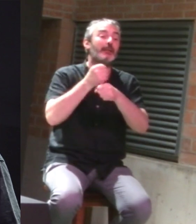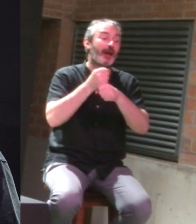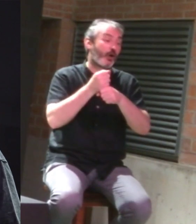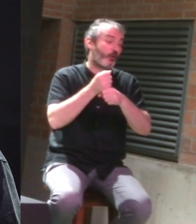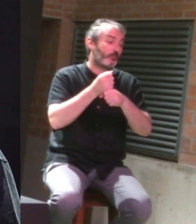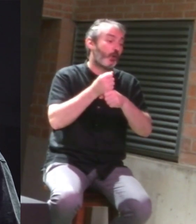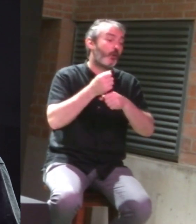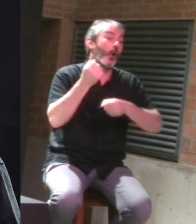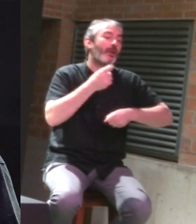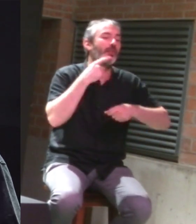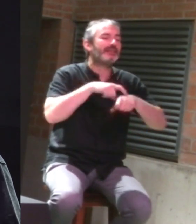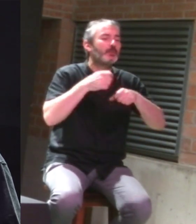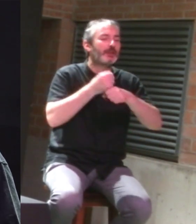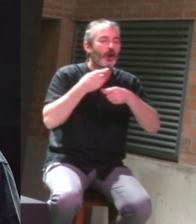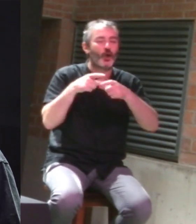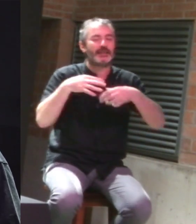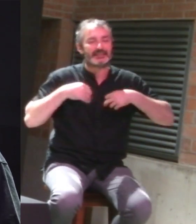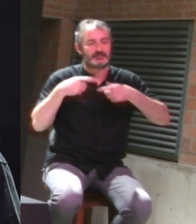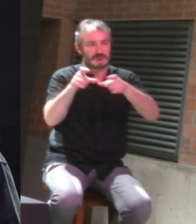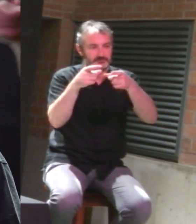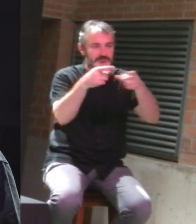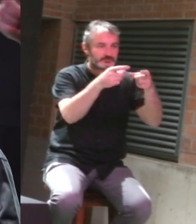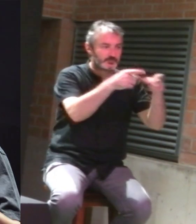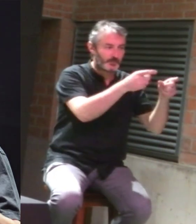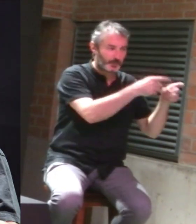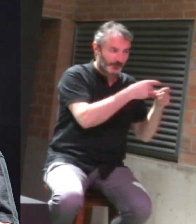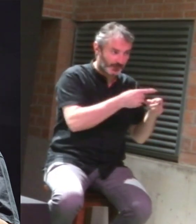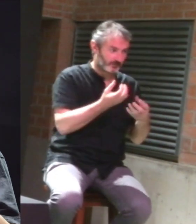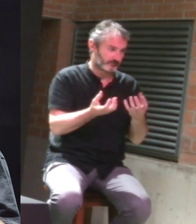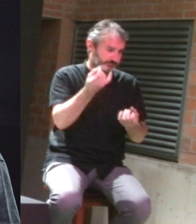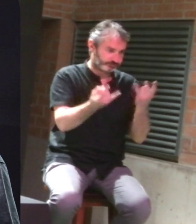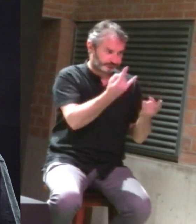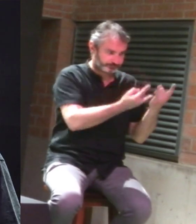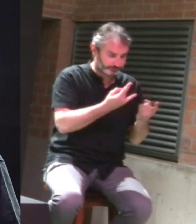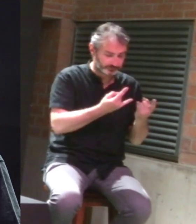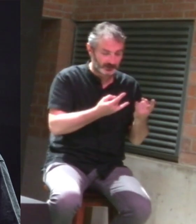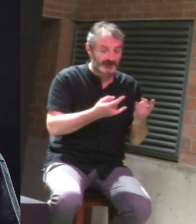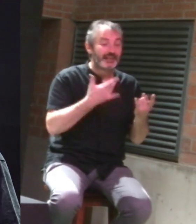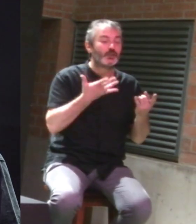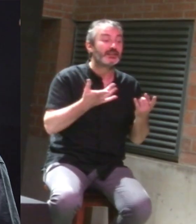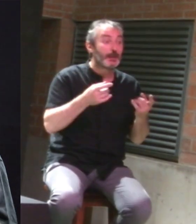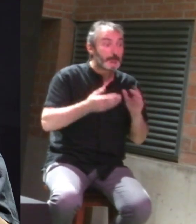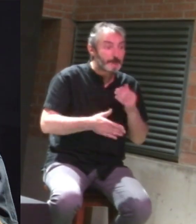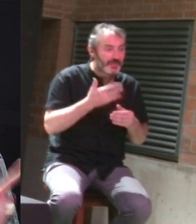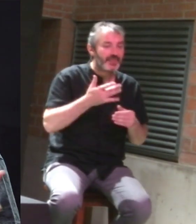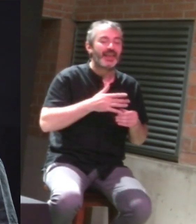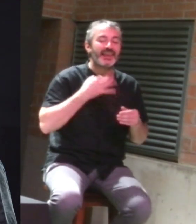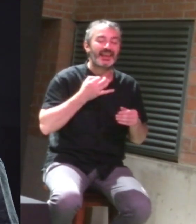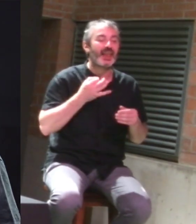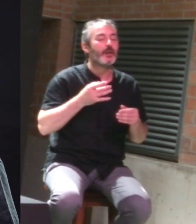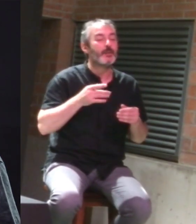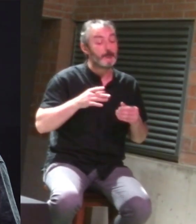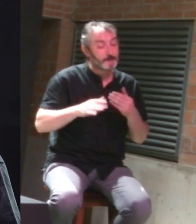mano del anarquismo un nuevo sindicalismo de clase que implicaba liberar a las mujeres del